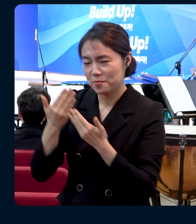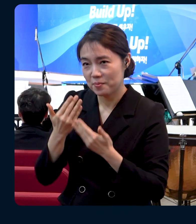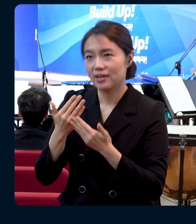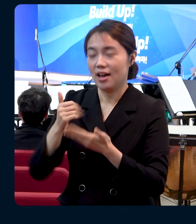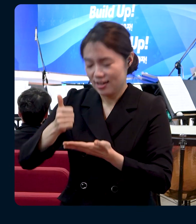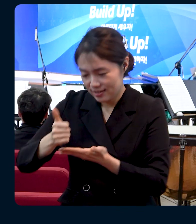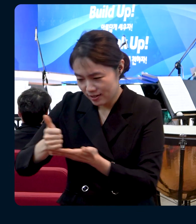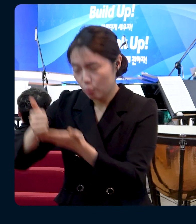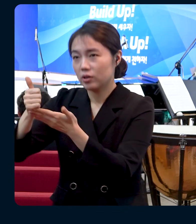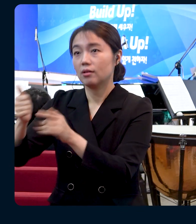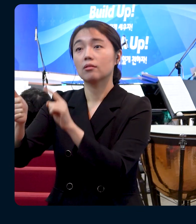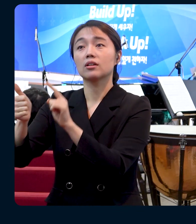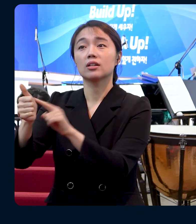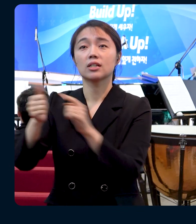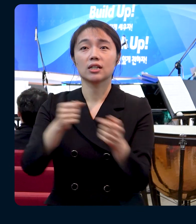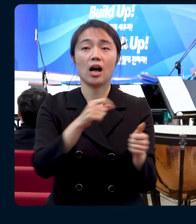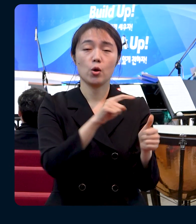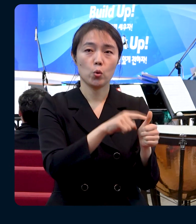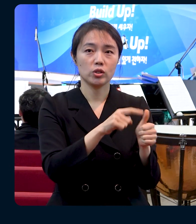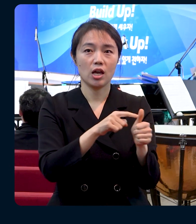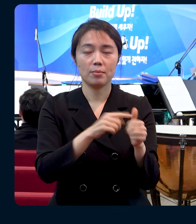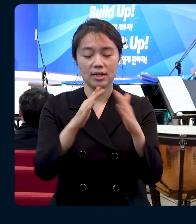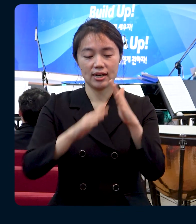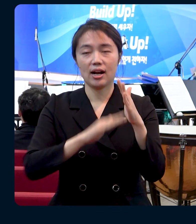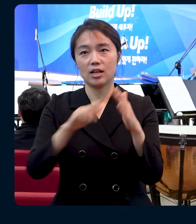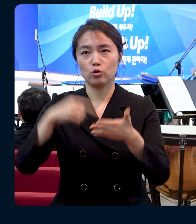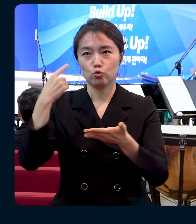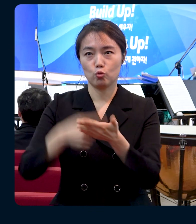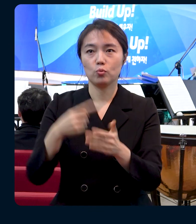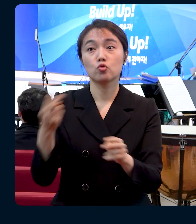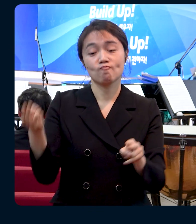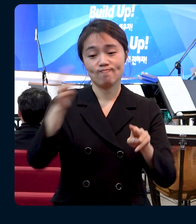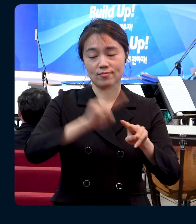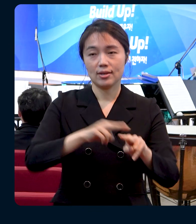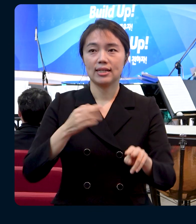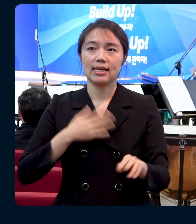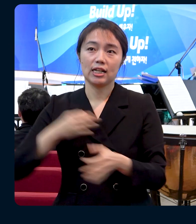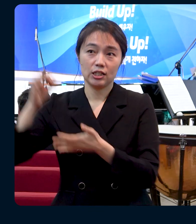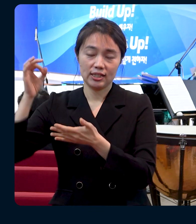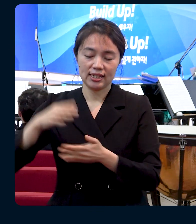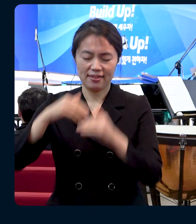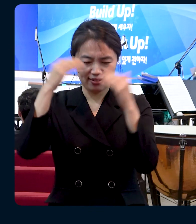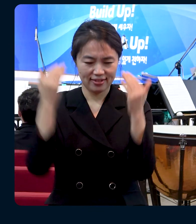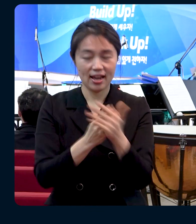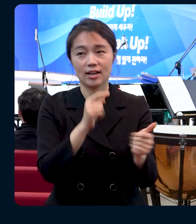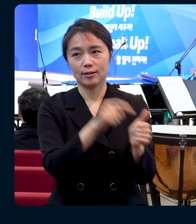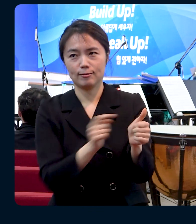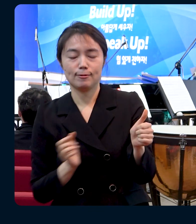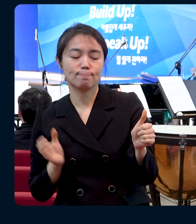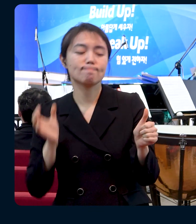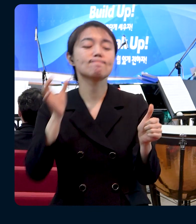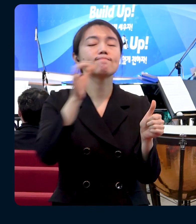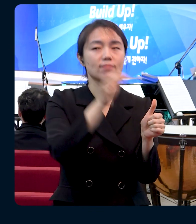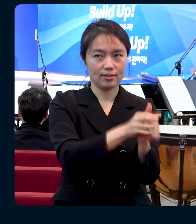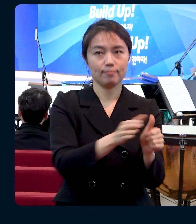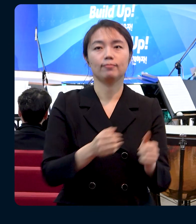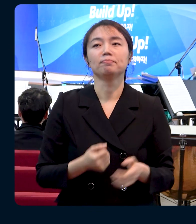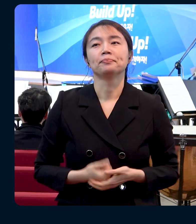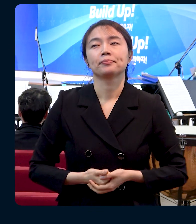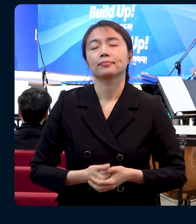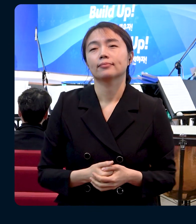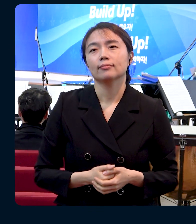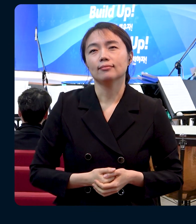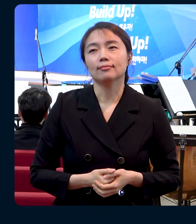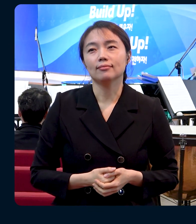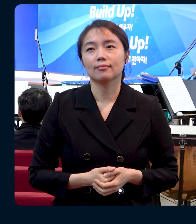그의 주인에게 은혜를 입어 섬김에 그가 요셉을 가정 종무로 삼고 자기의 소유를 다 그의 손에